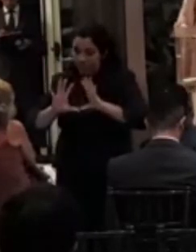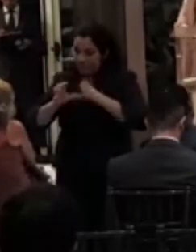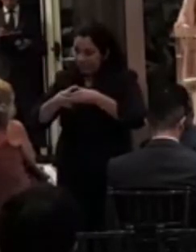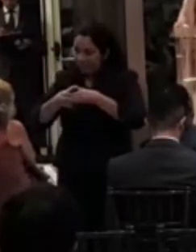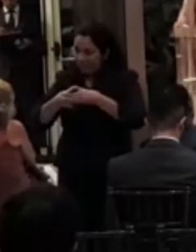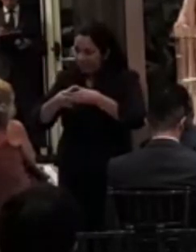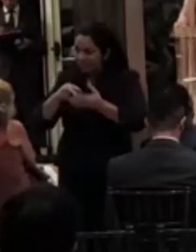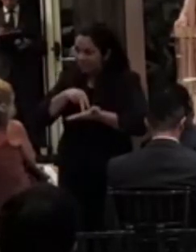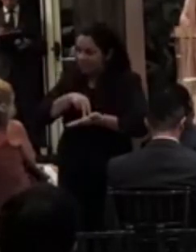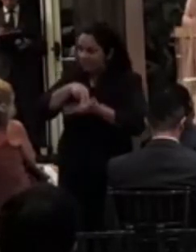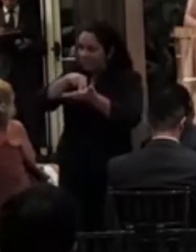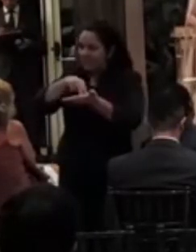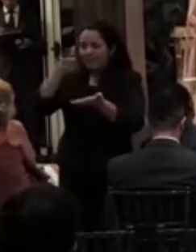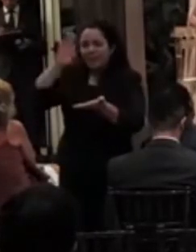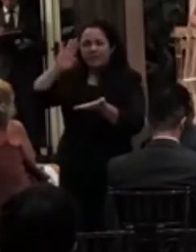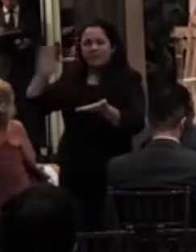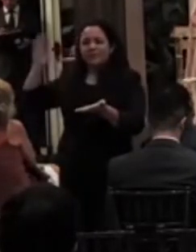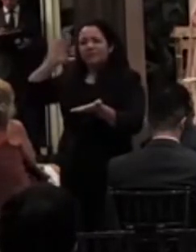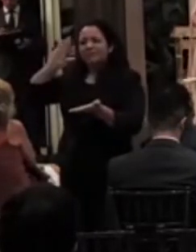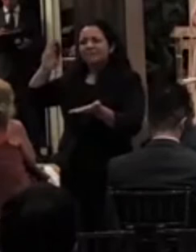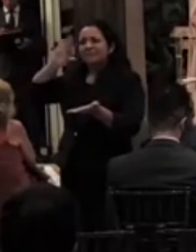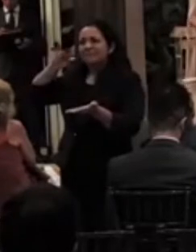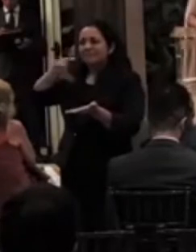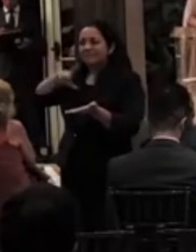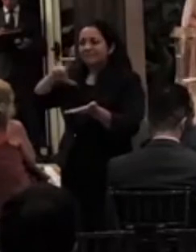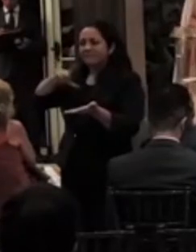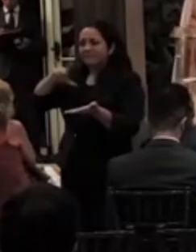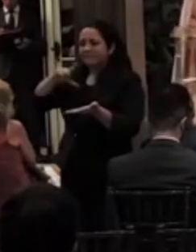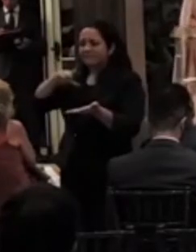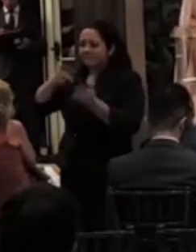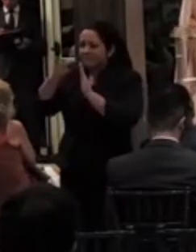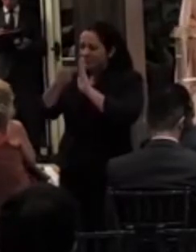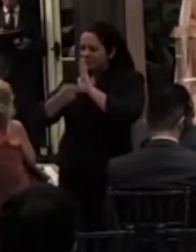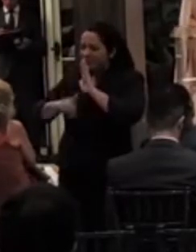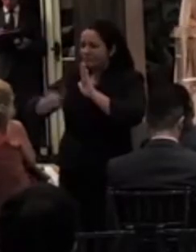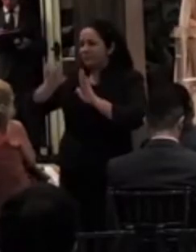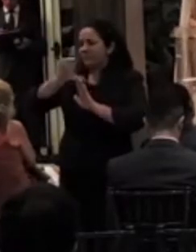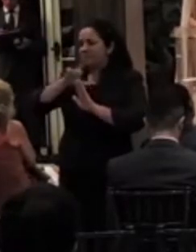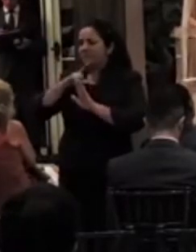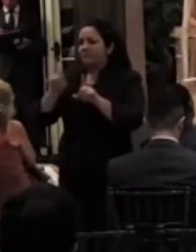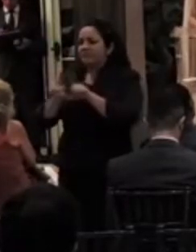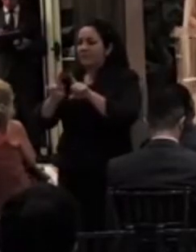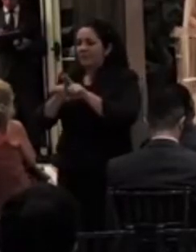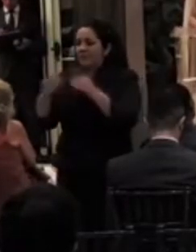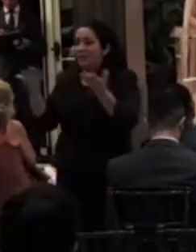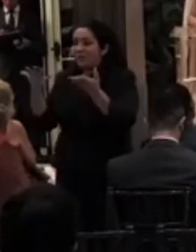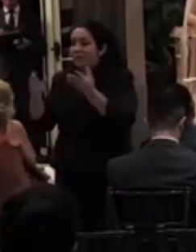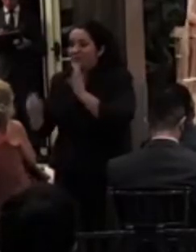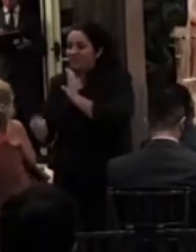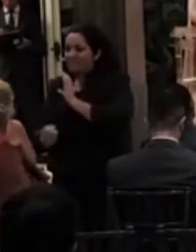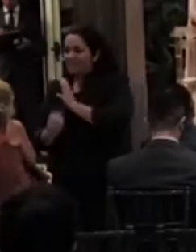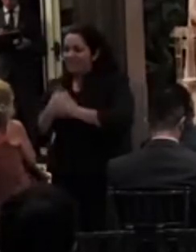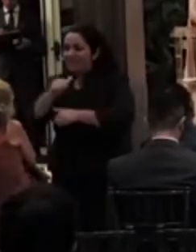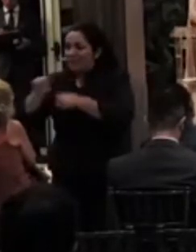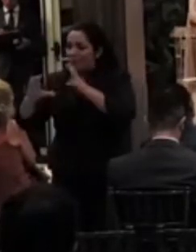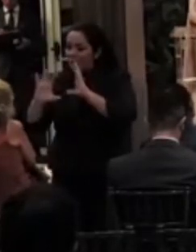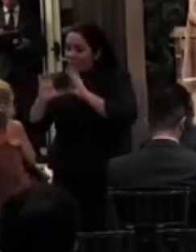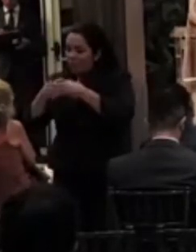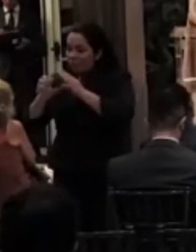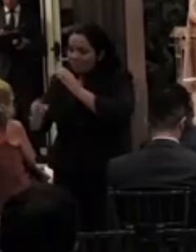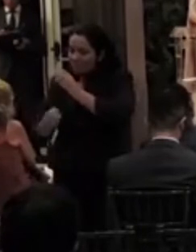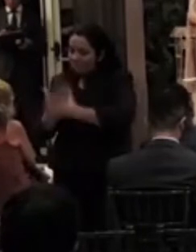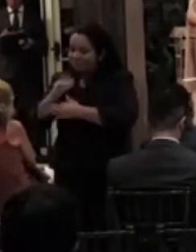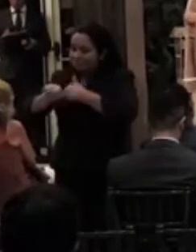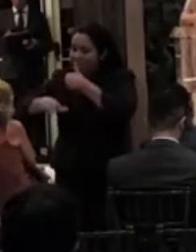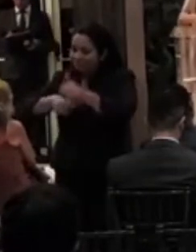de sonhos e de projetos, hoje se transforma em gestão, movida pela